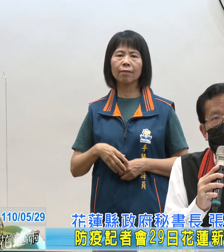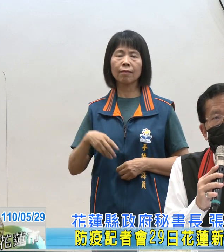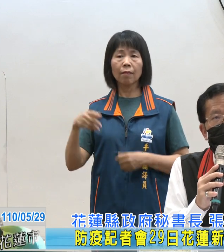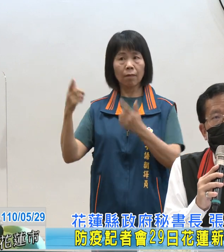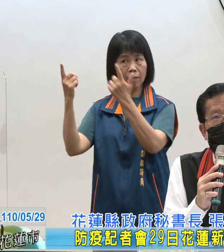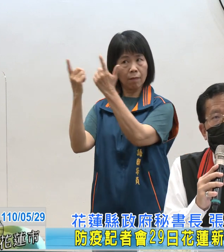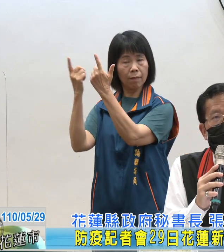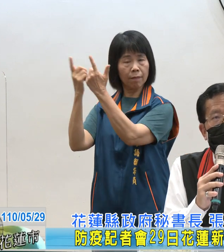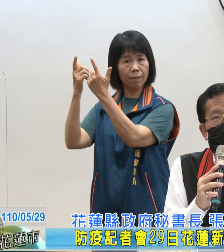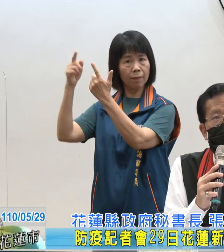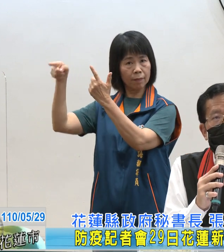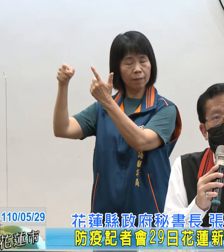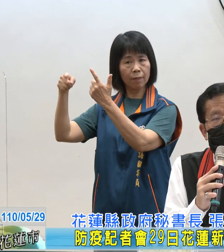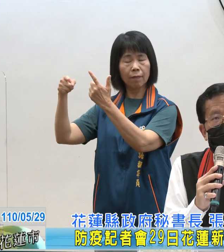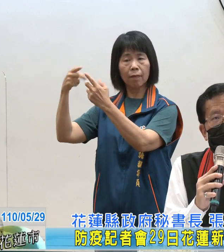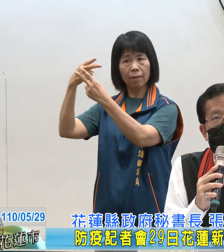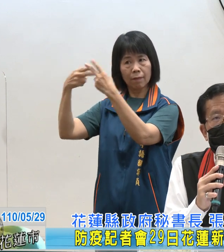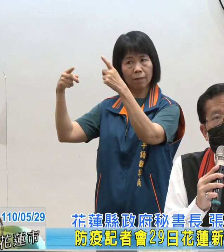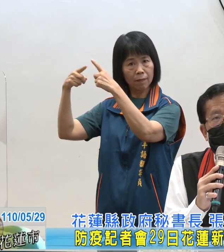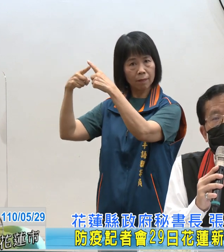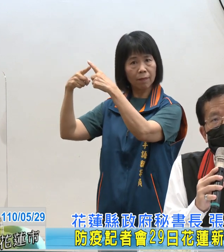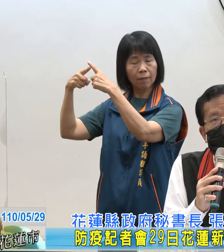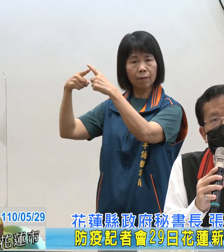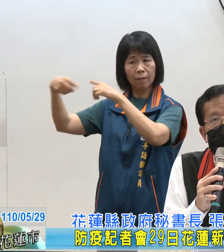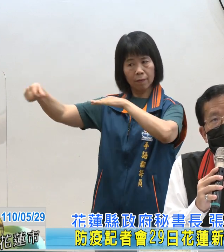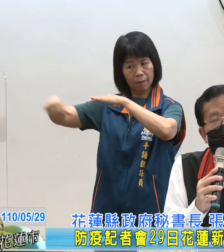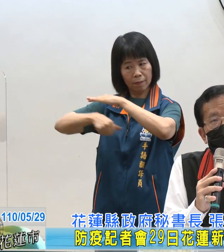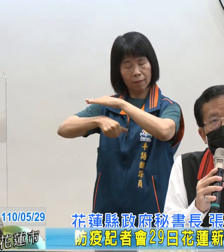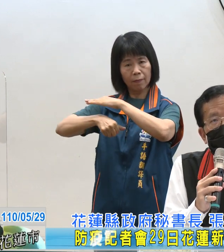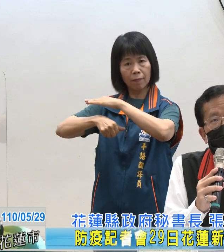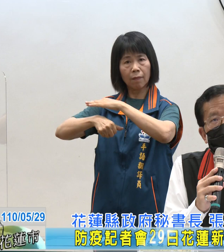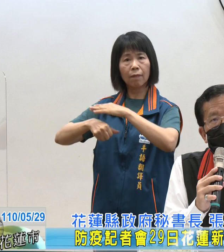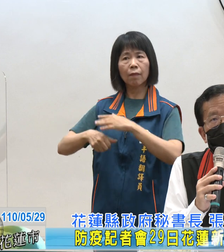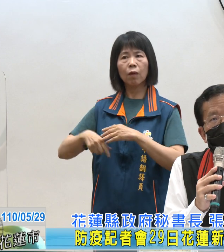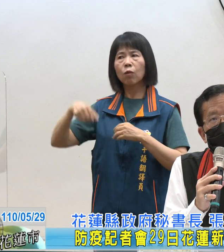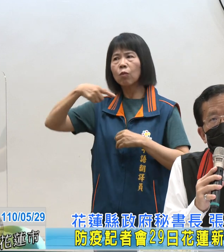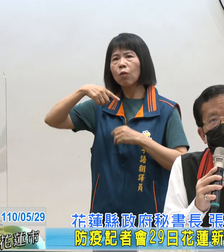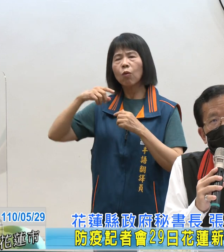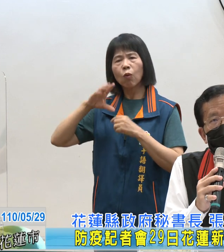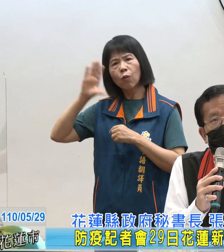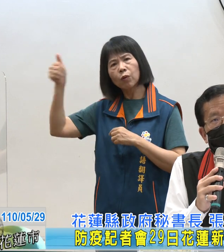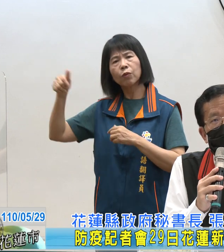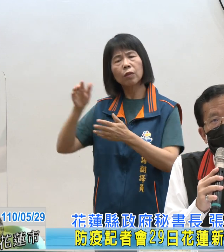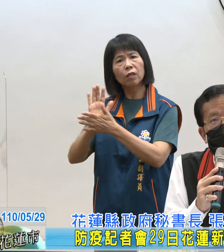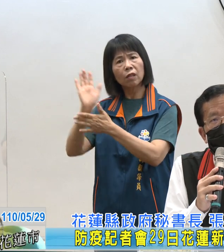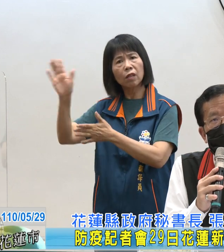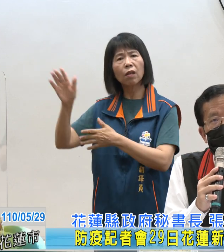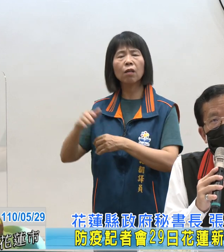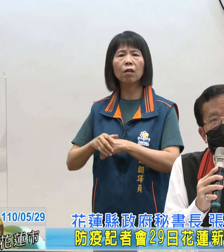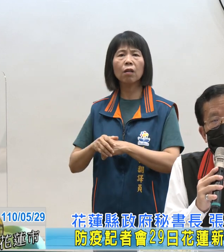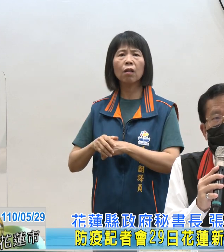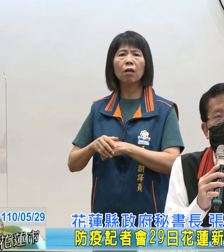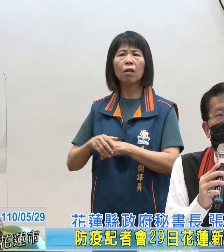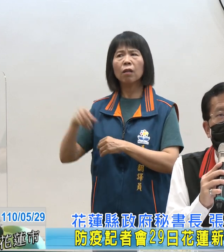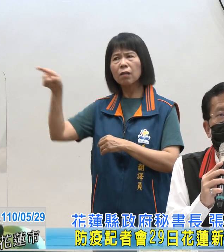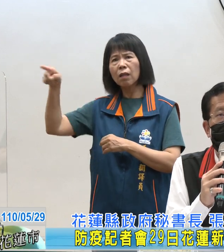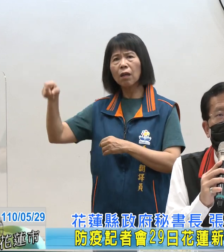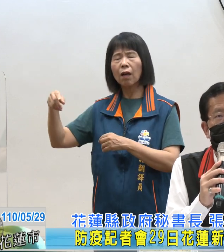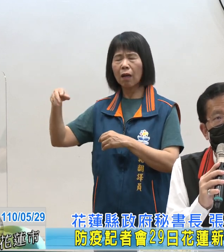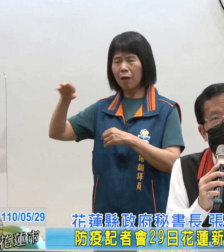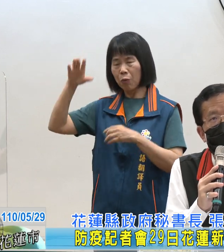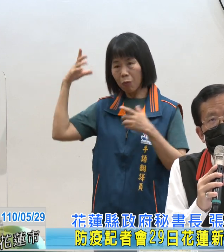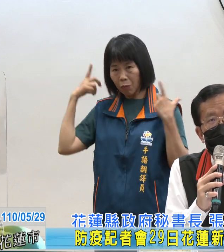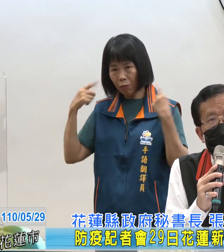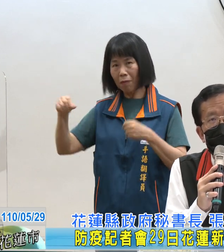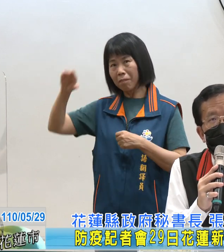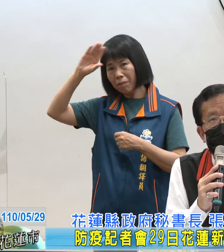北部的这位顾客，到底他回北部去或者从北部来是不是已经是确诊，也